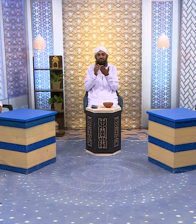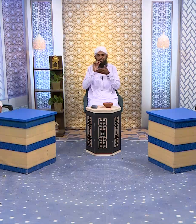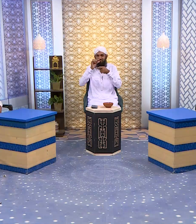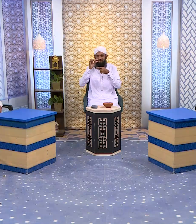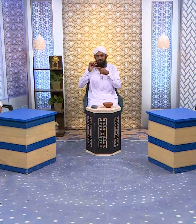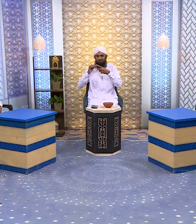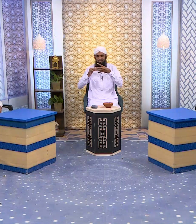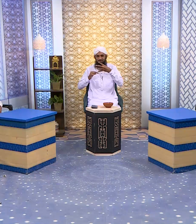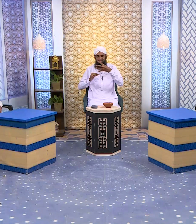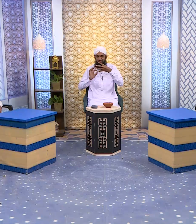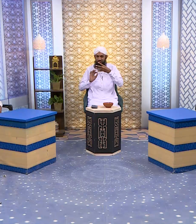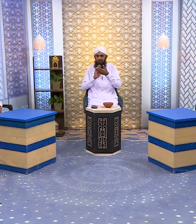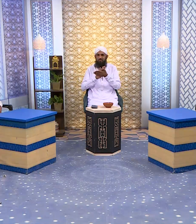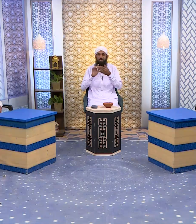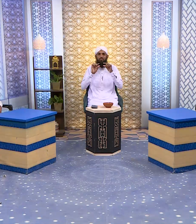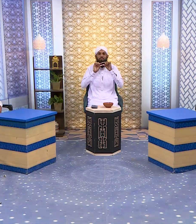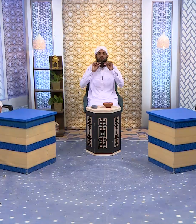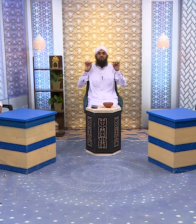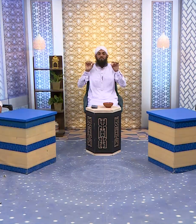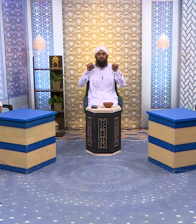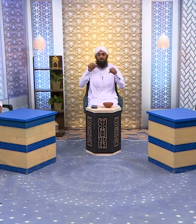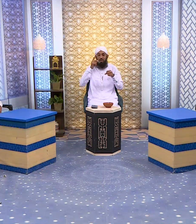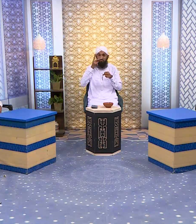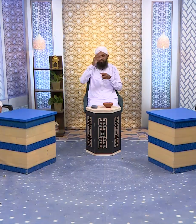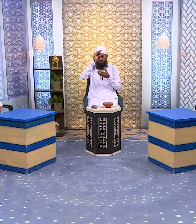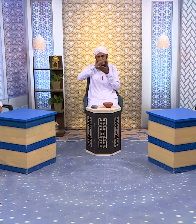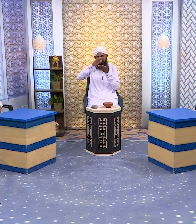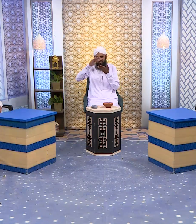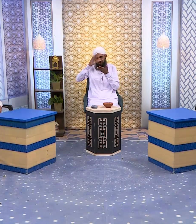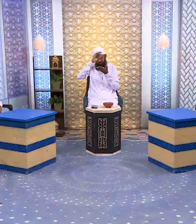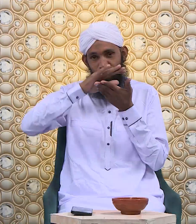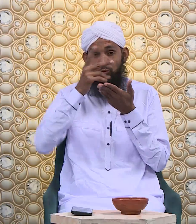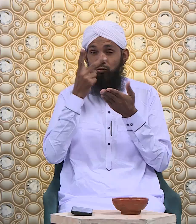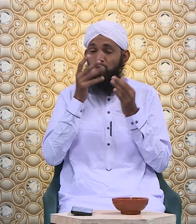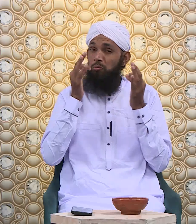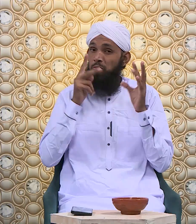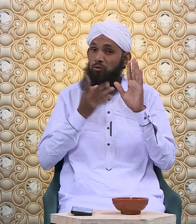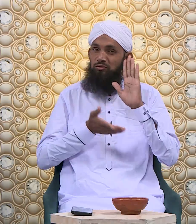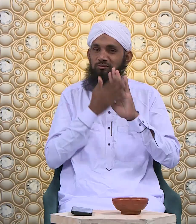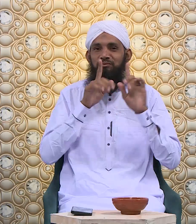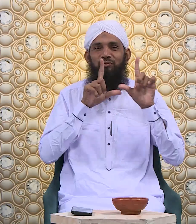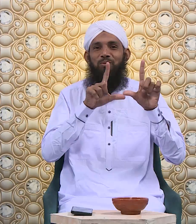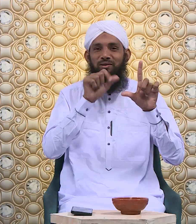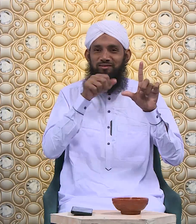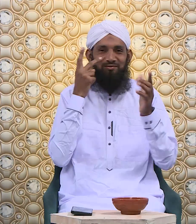حضور صلی اللہ علیہ وآلہ وسلم کی دونوں شہزادوں سے بے انتہا محبت کا ثبوت ملتا ہے